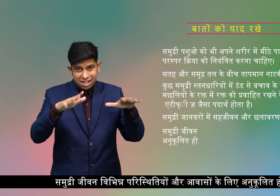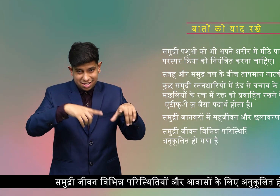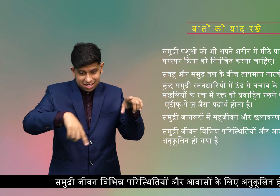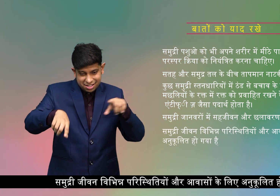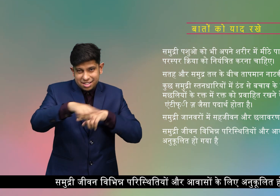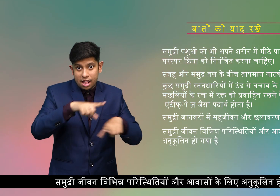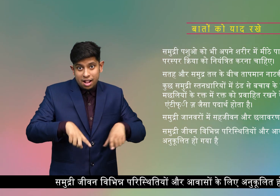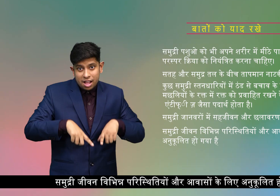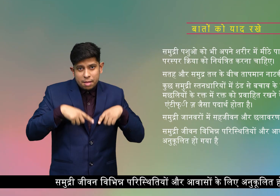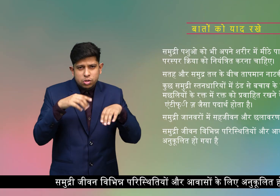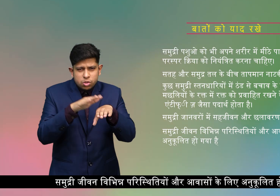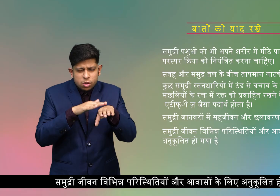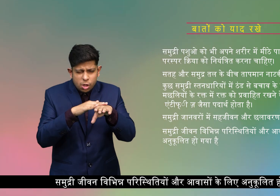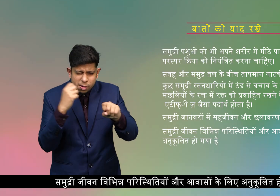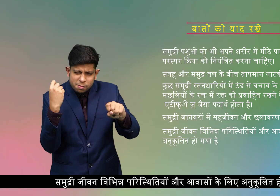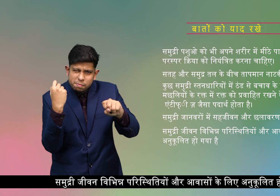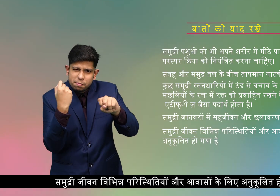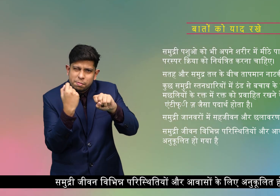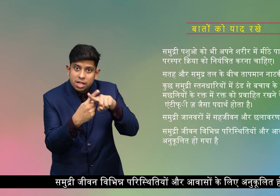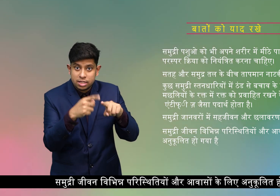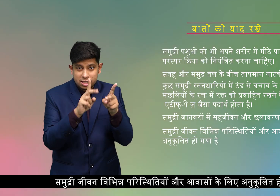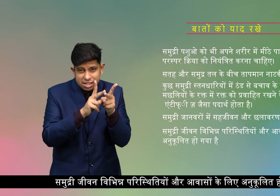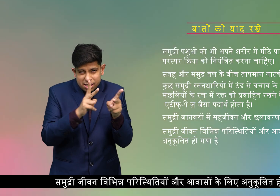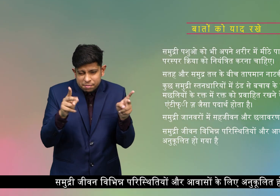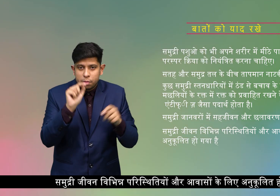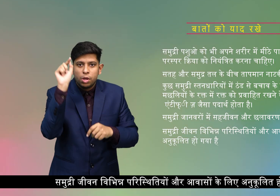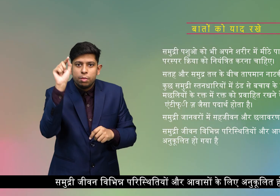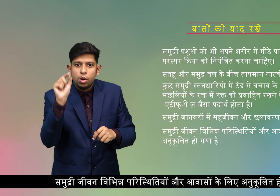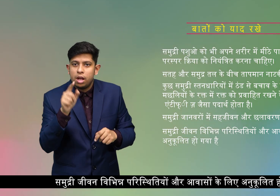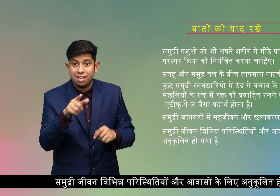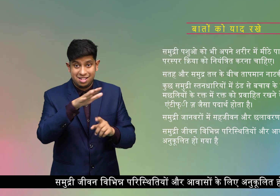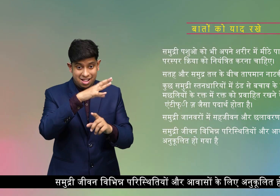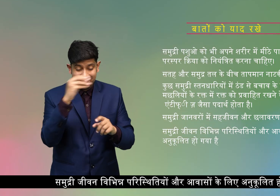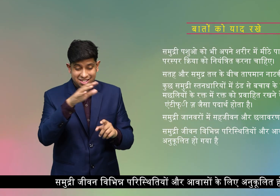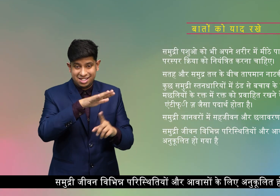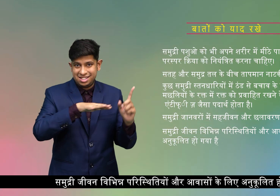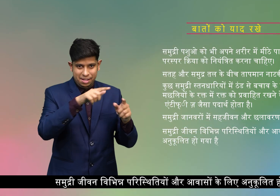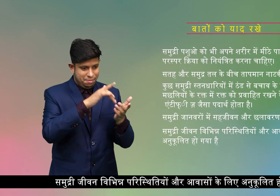समुद्री जीवन विभिन्न परिस्थितियों और आवासों के लिए अनुकूलित हो गया है।